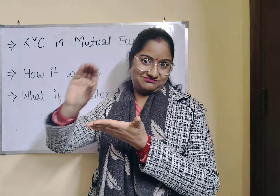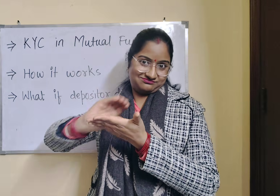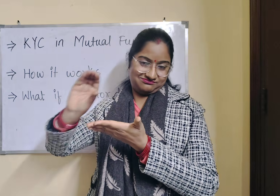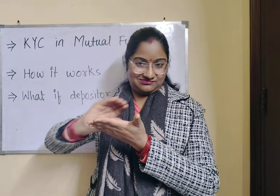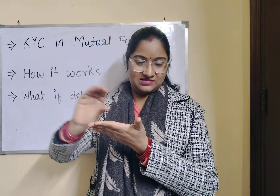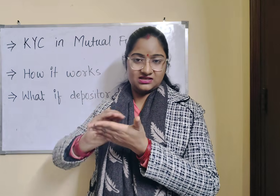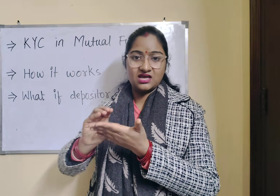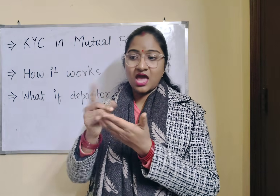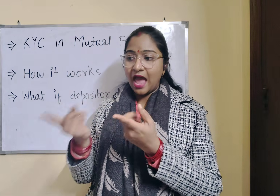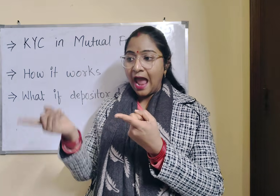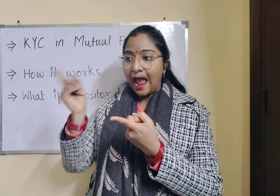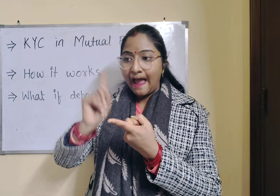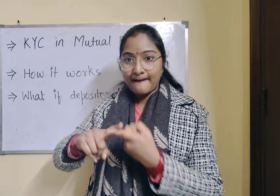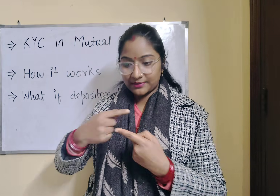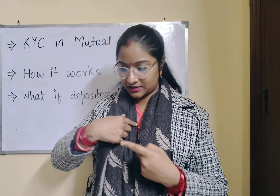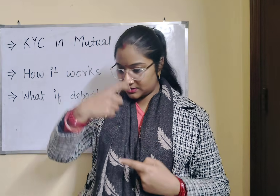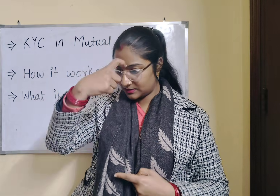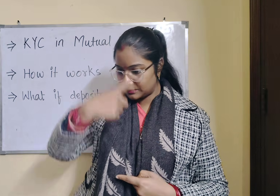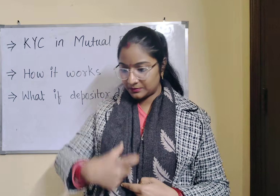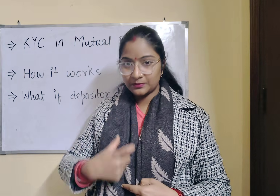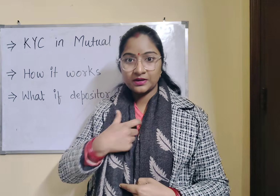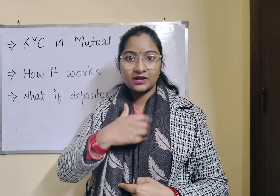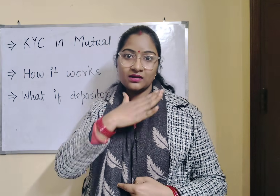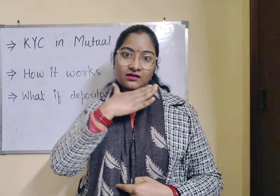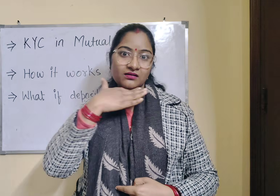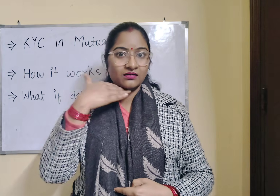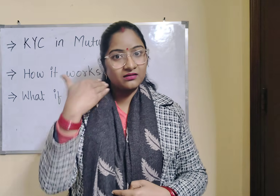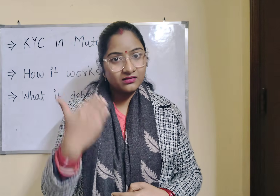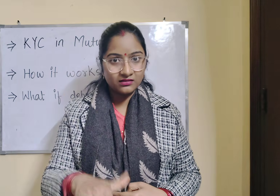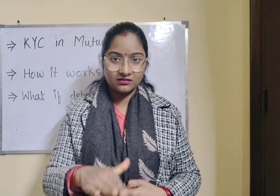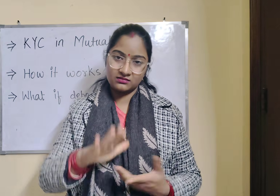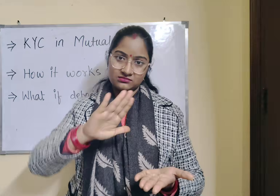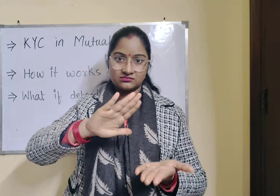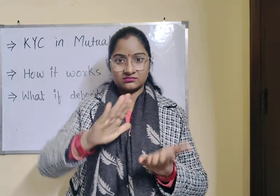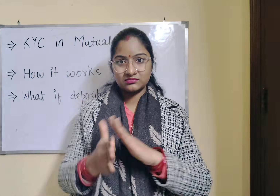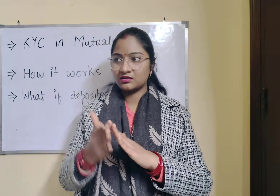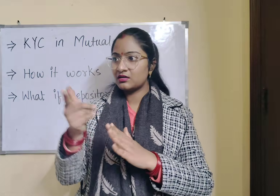वो पैसा इन्वेस्ट कर रहे हैं, कभी ना कभी कुछ हो गया या फिर वो जो डिपॉजिट